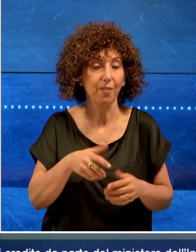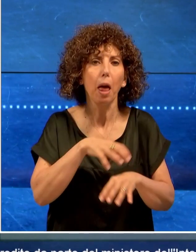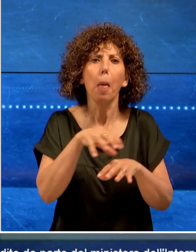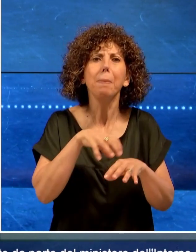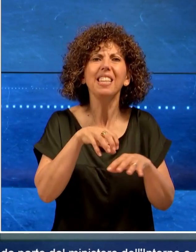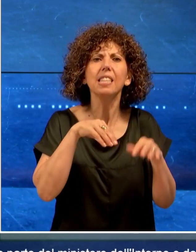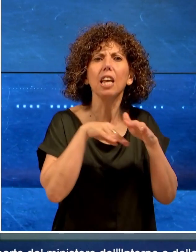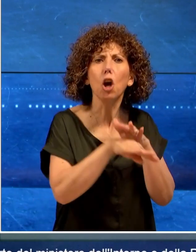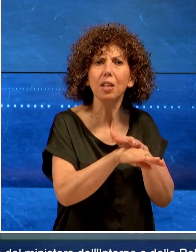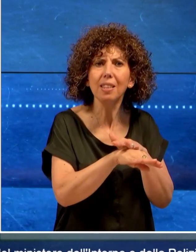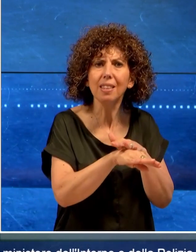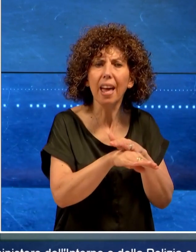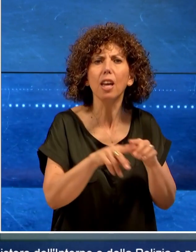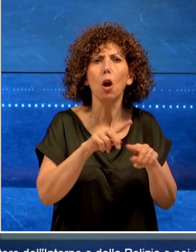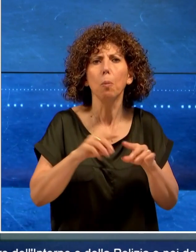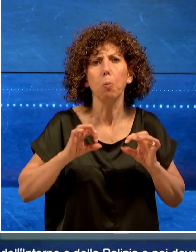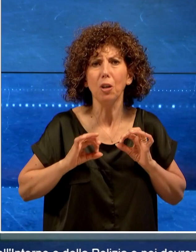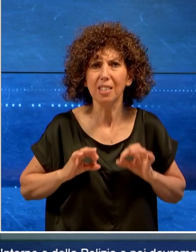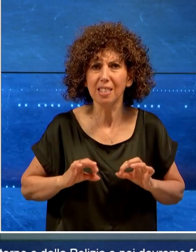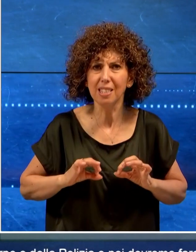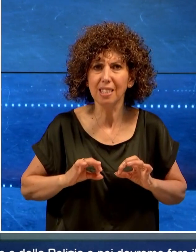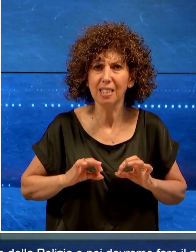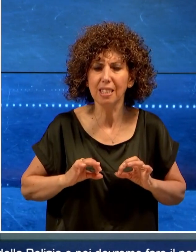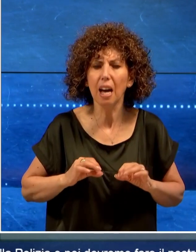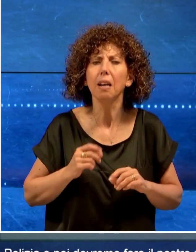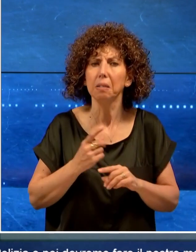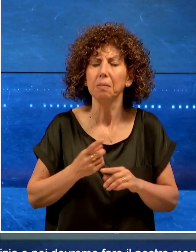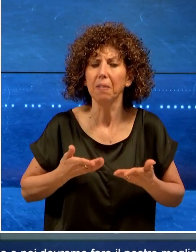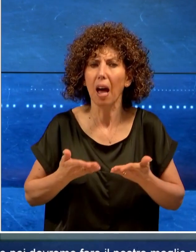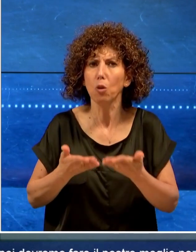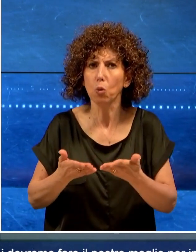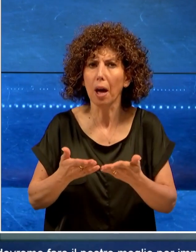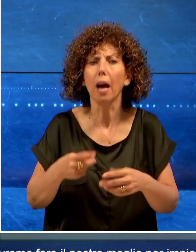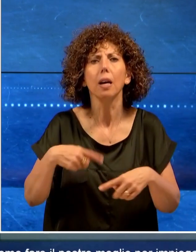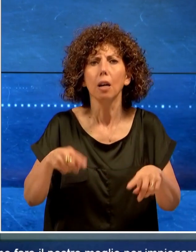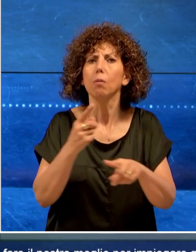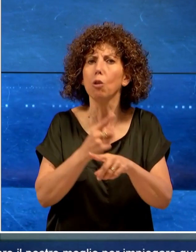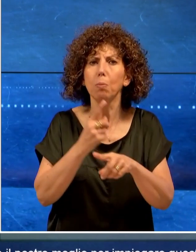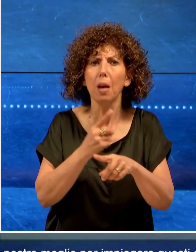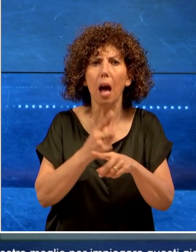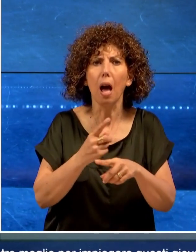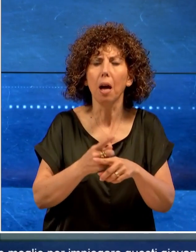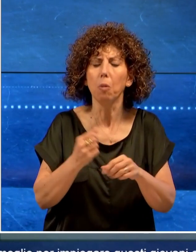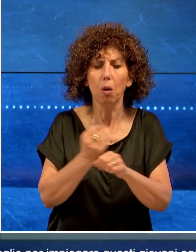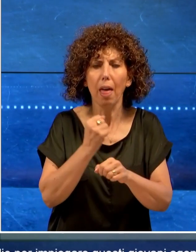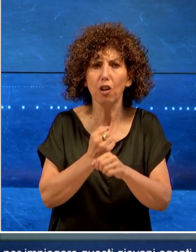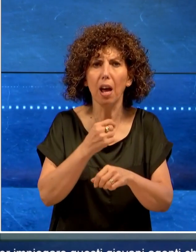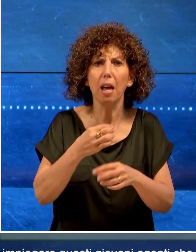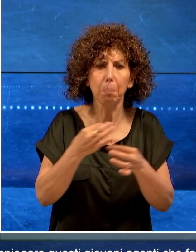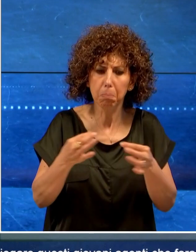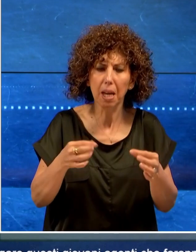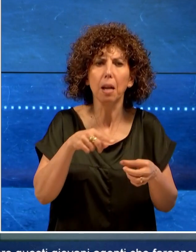dell'Interno e della polizia e noi dovremmo fare il nostro meglio per impiegare questi giovani